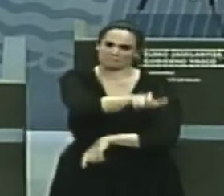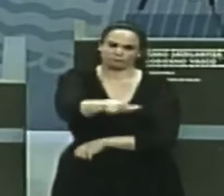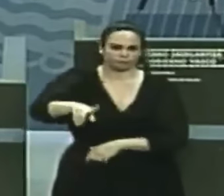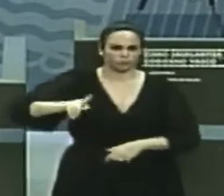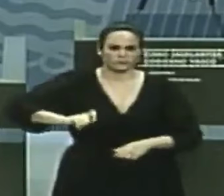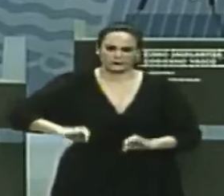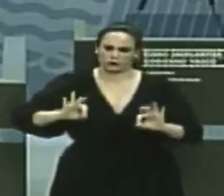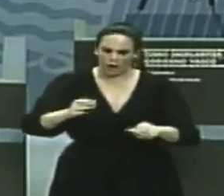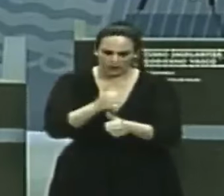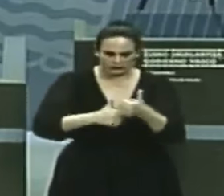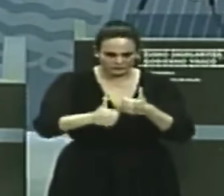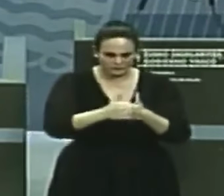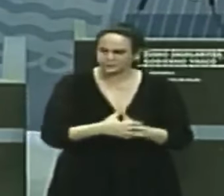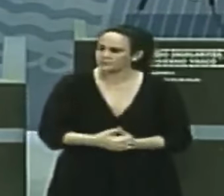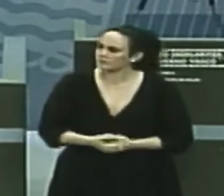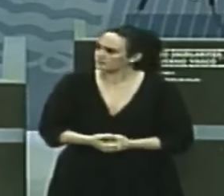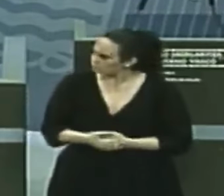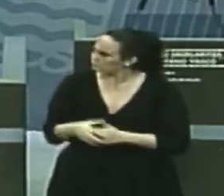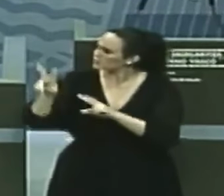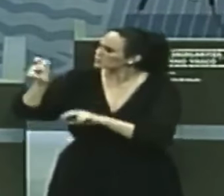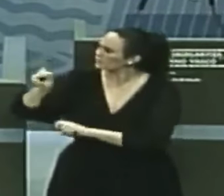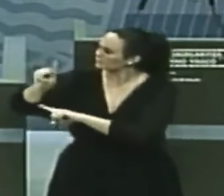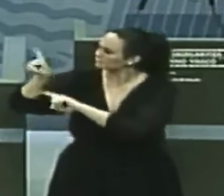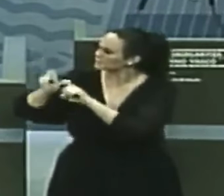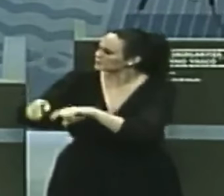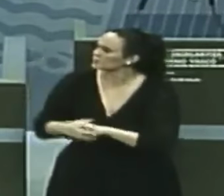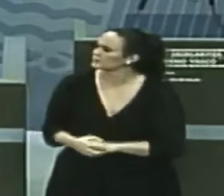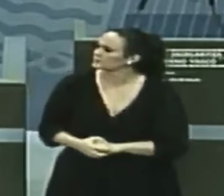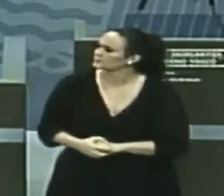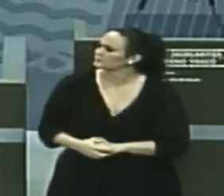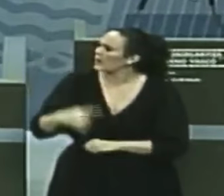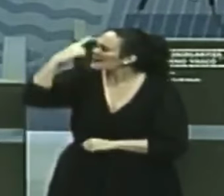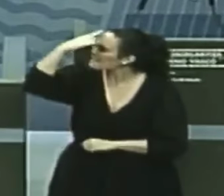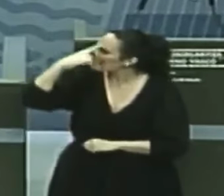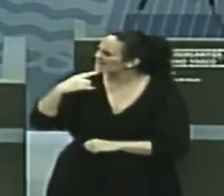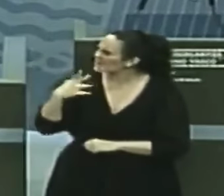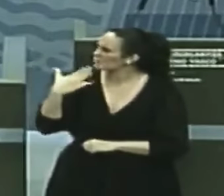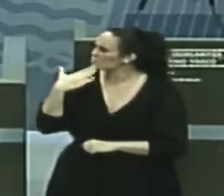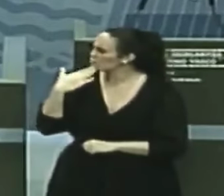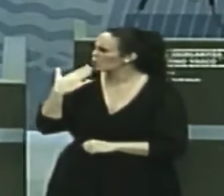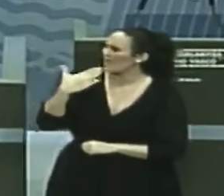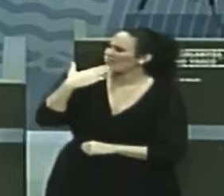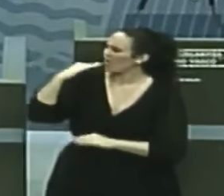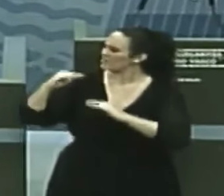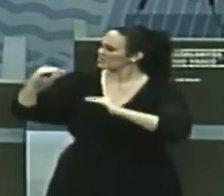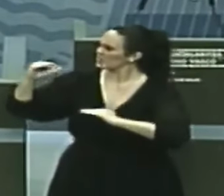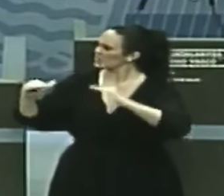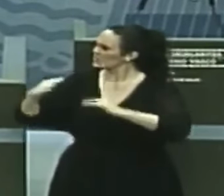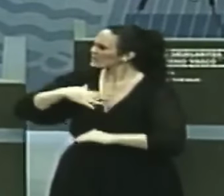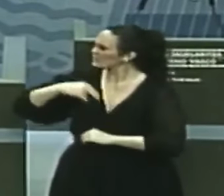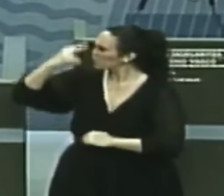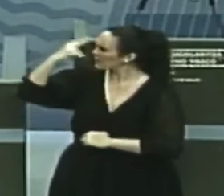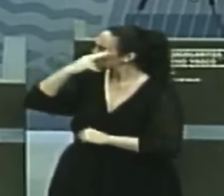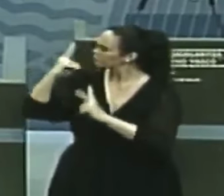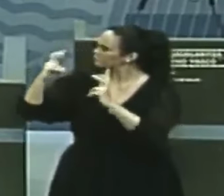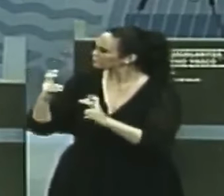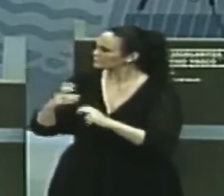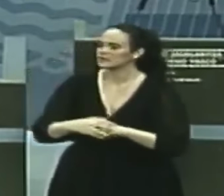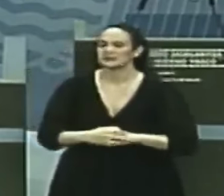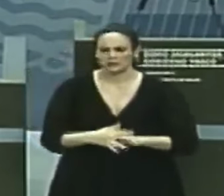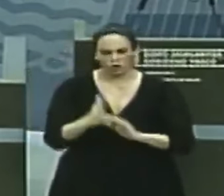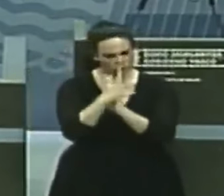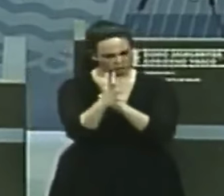sanitarios una nueva pregunta se puede conocer el perfil por edades de las personas ingresadas en la uci les comento